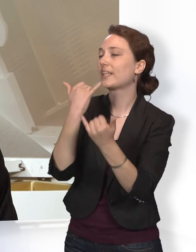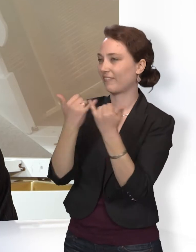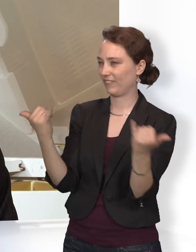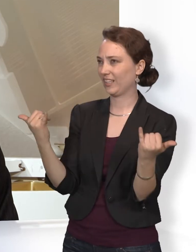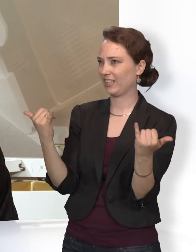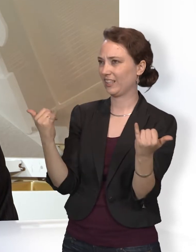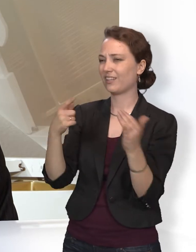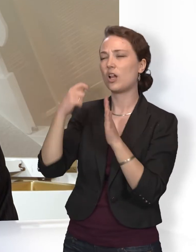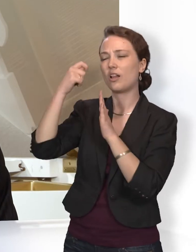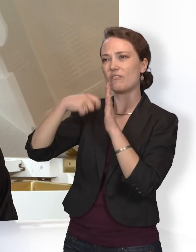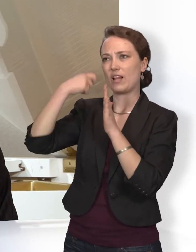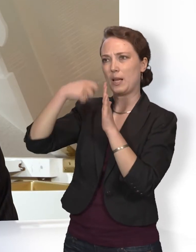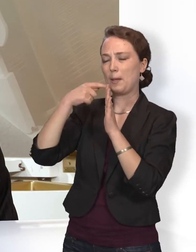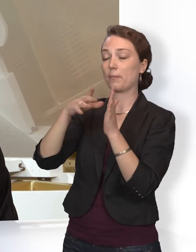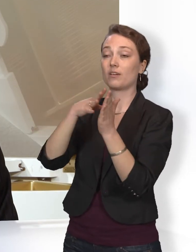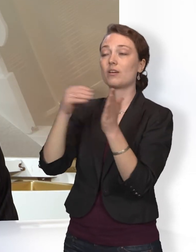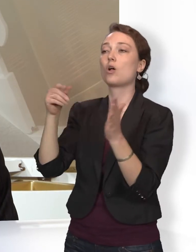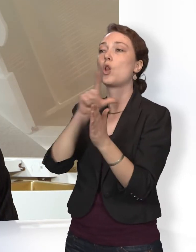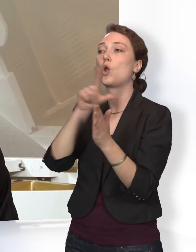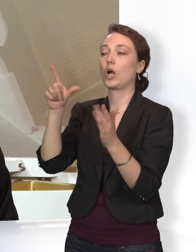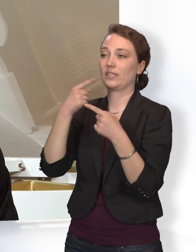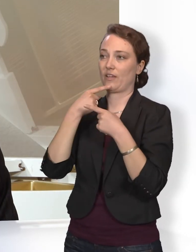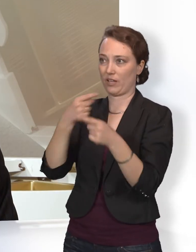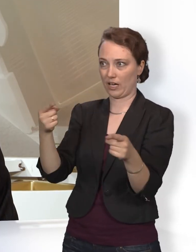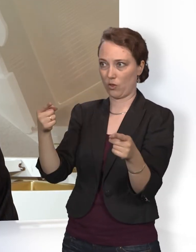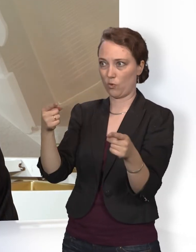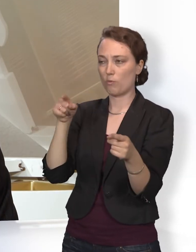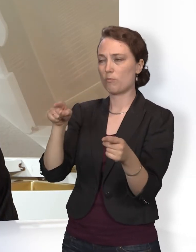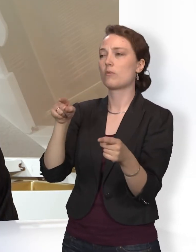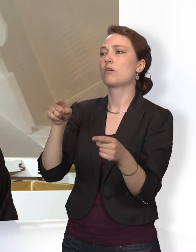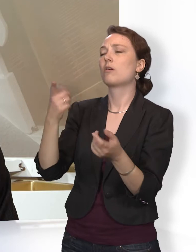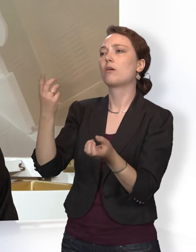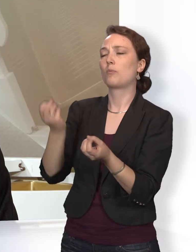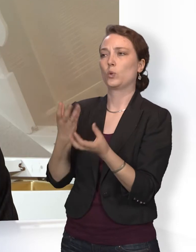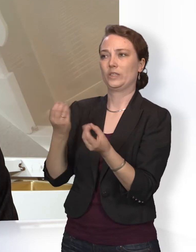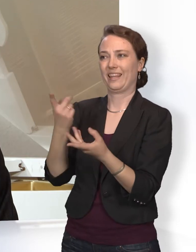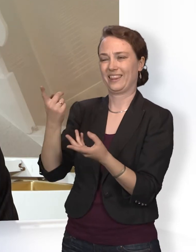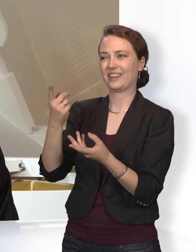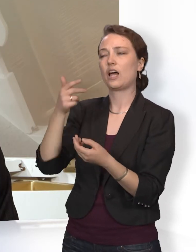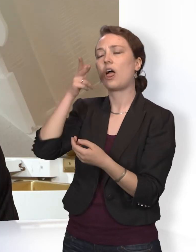Verfilmung des Lukas-Evangeliums von einem deutschstämmigen Hollywood-Produzenten, John Heyman,